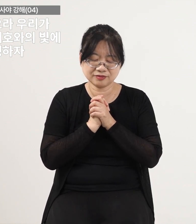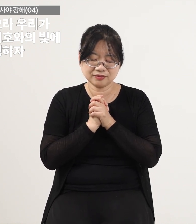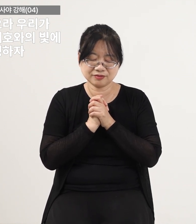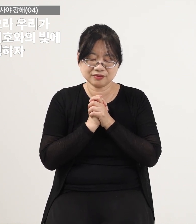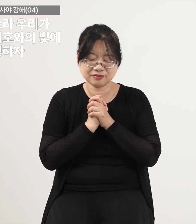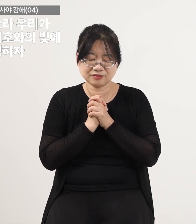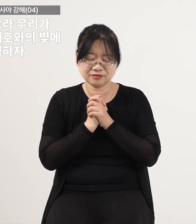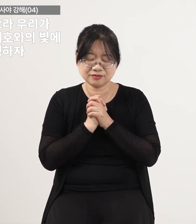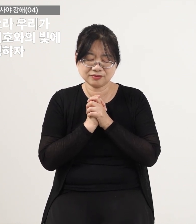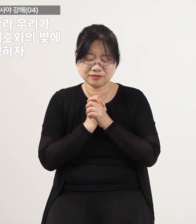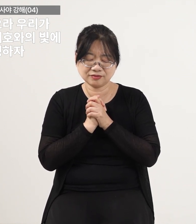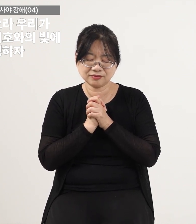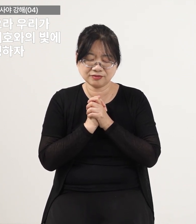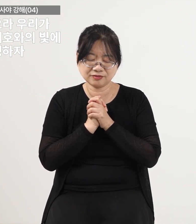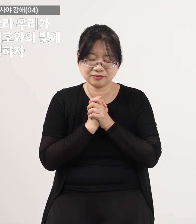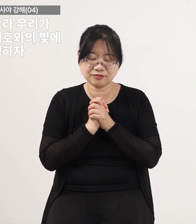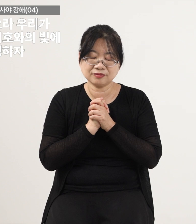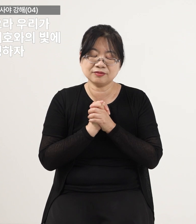기도합니다.